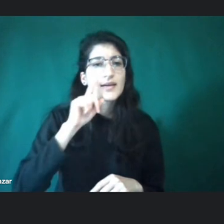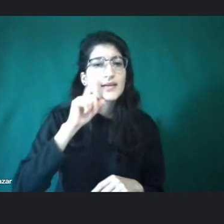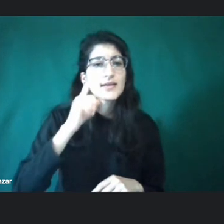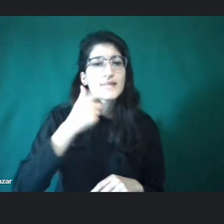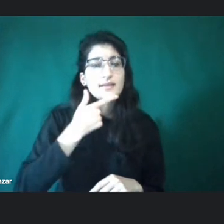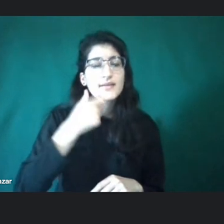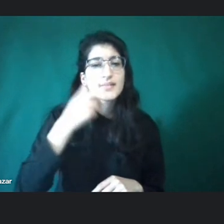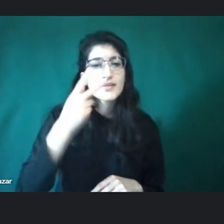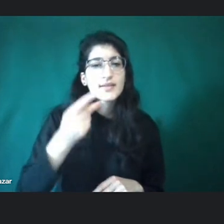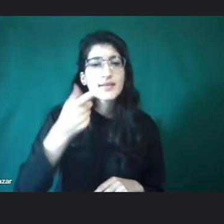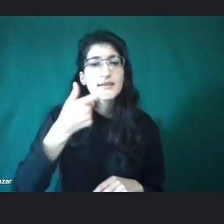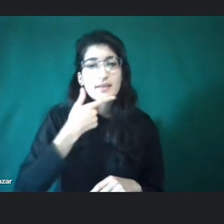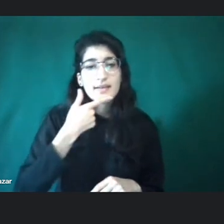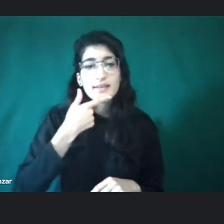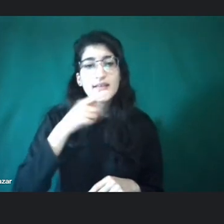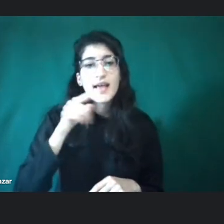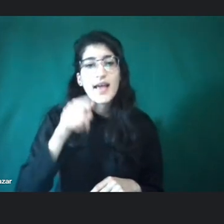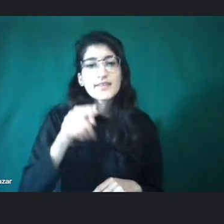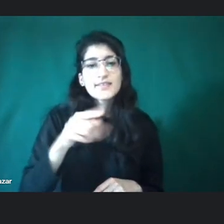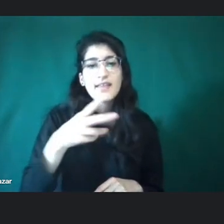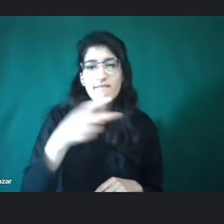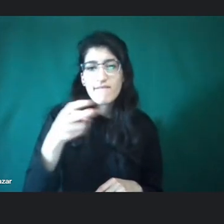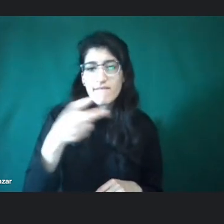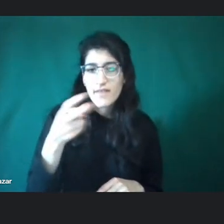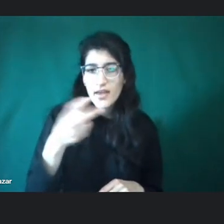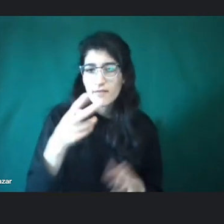hice la traducción se van a dar cuenta, ¿sí?